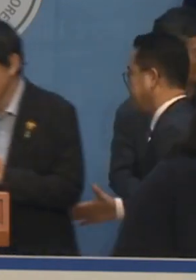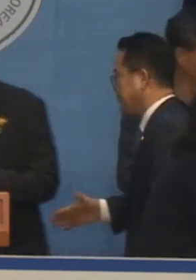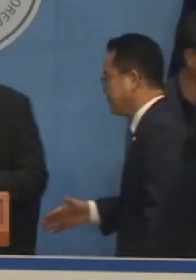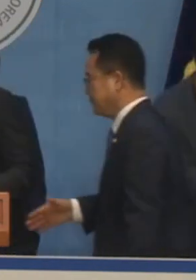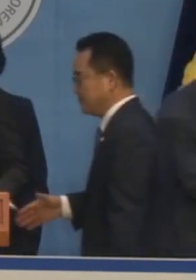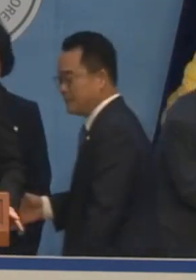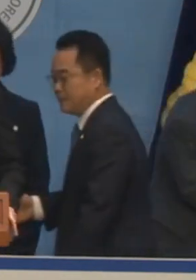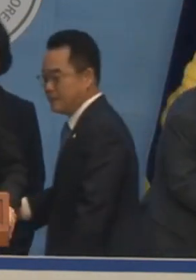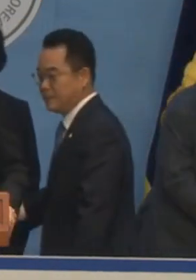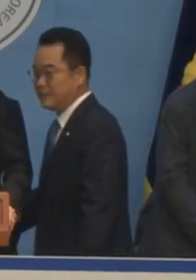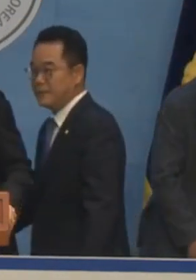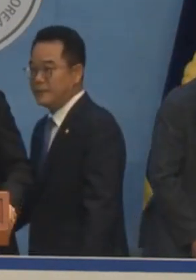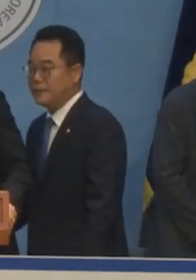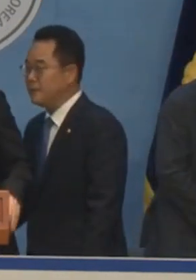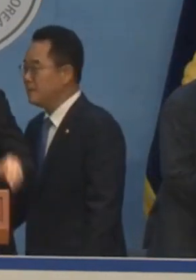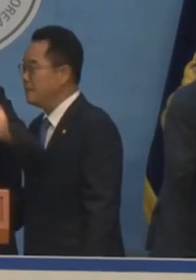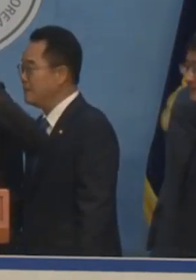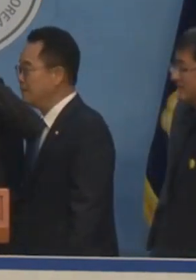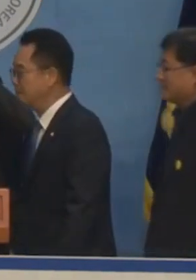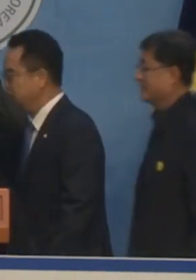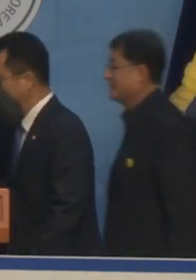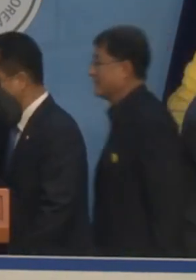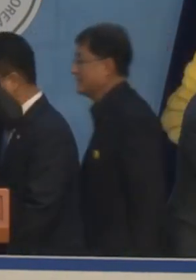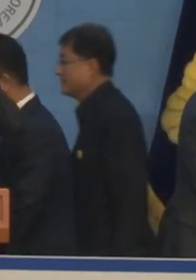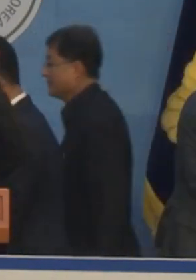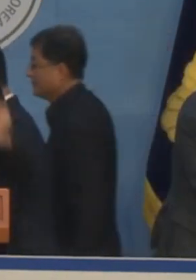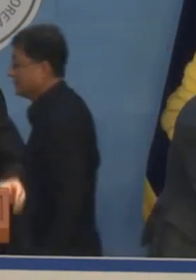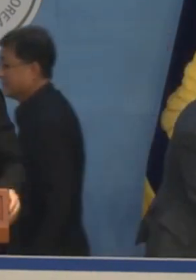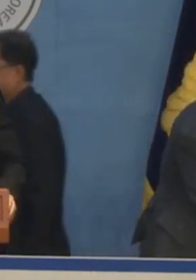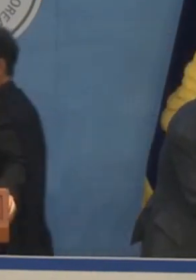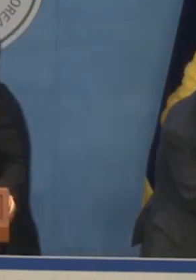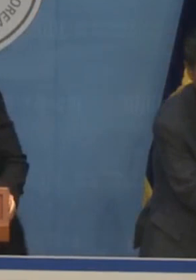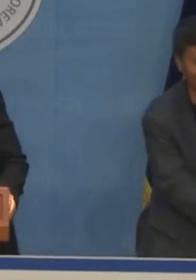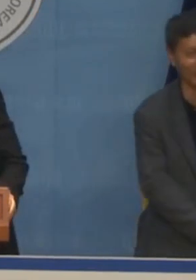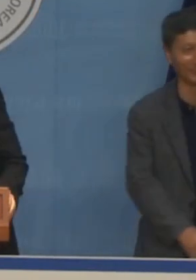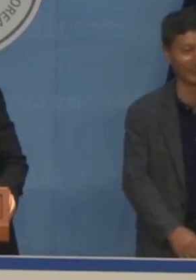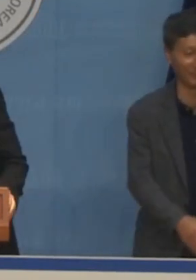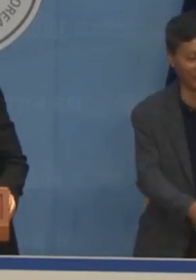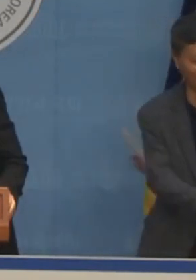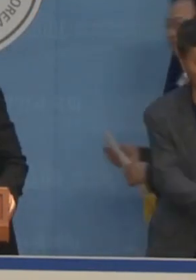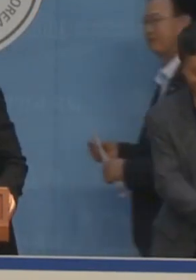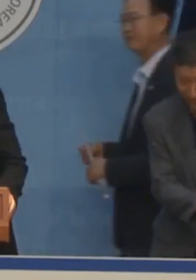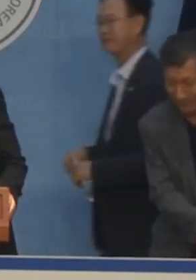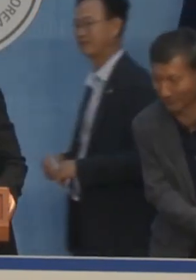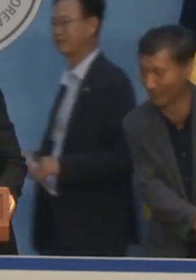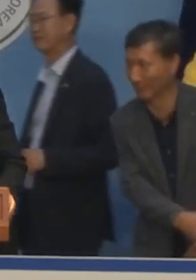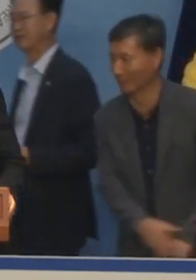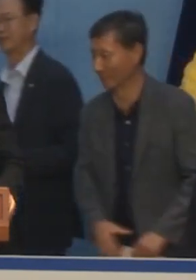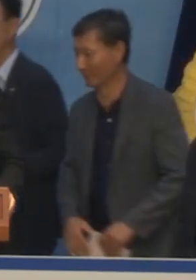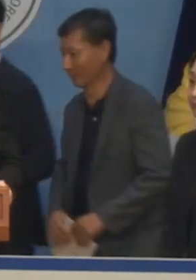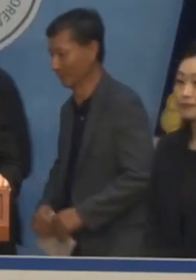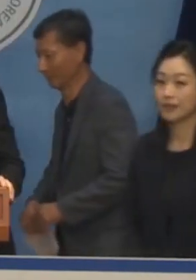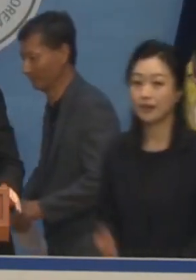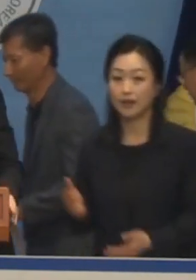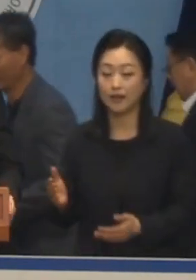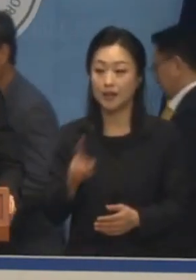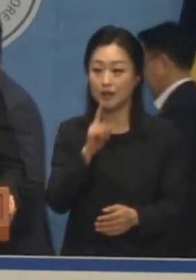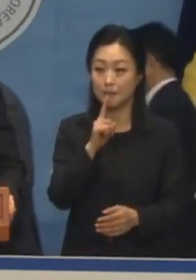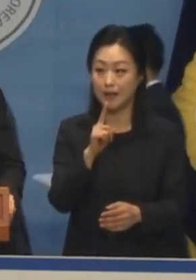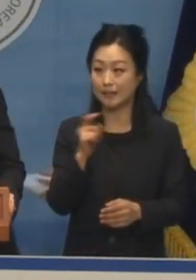되는 거 아니에요? 아까 제가 발언하던 중에 가맹점법 등에 대해서 언급한 부분이 있는데요. 정정을 할 게 있어서